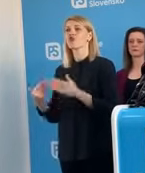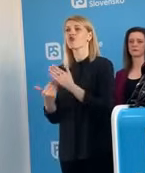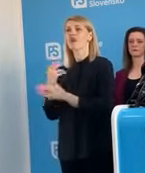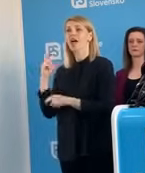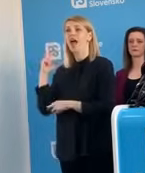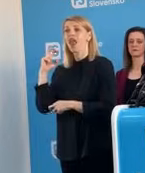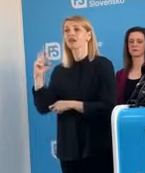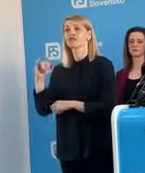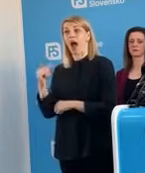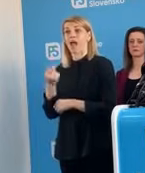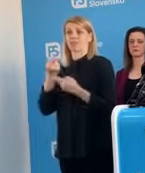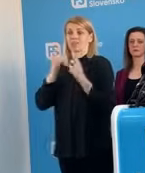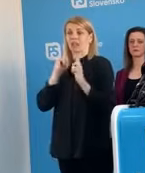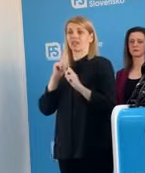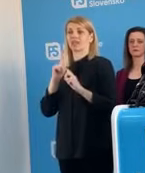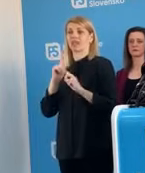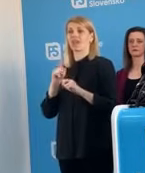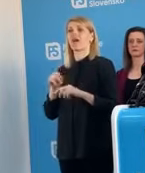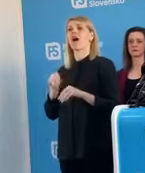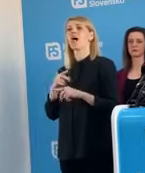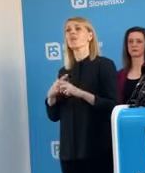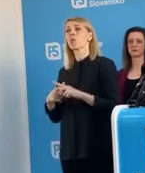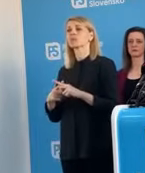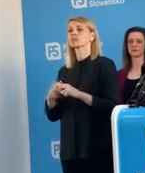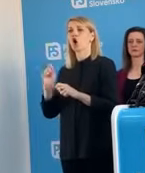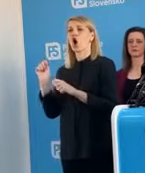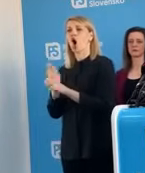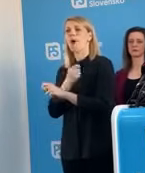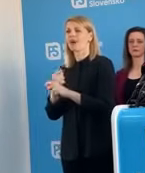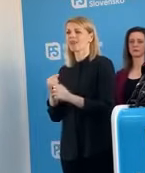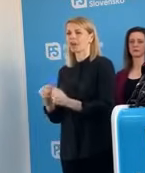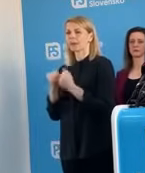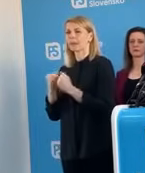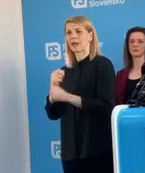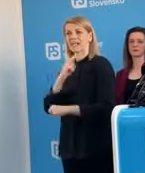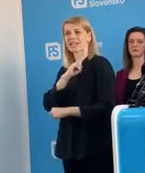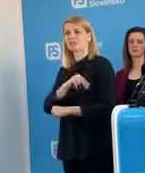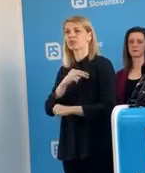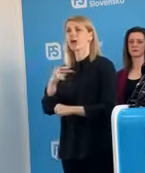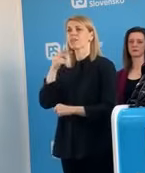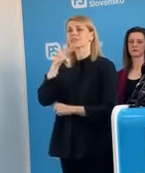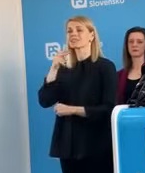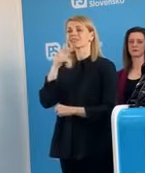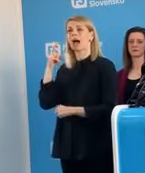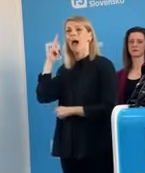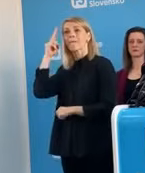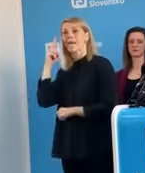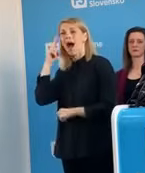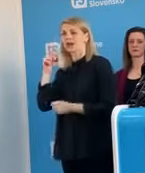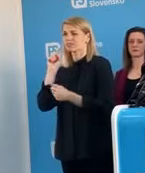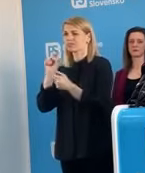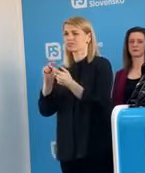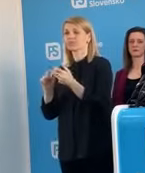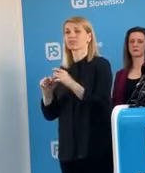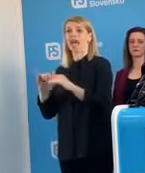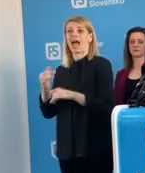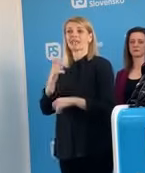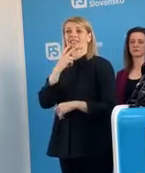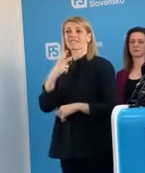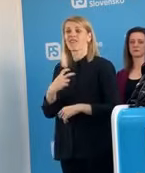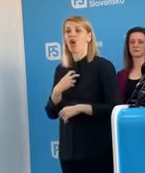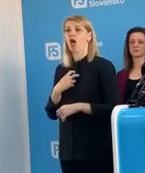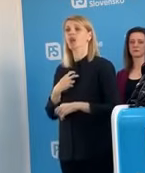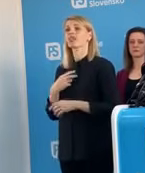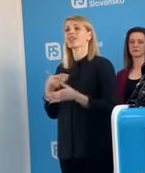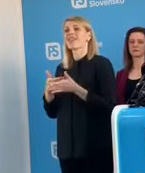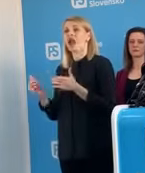nové električky aj v Bratislave. Masívne opravy nemocníc. V Banskej Bystrici, v Martine počuli sme. Vo Zvolene.